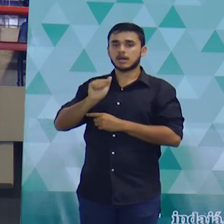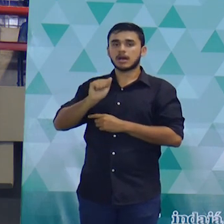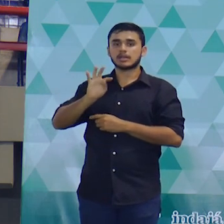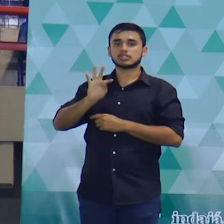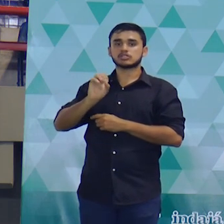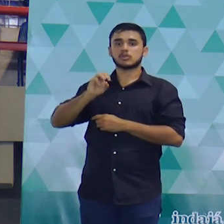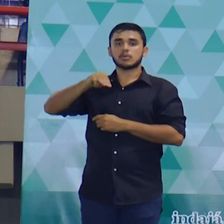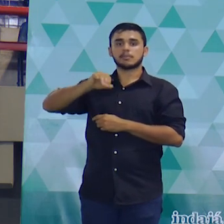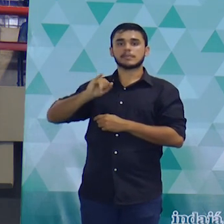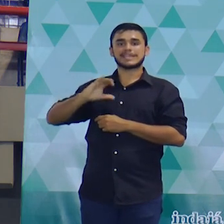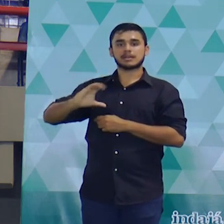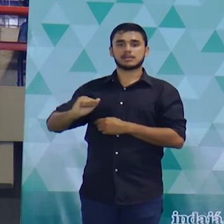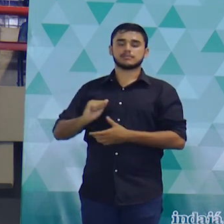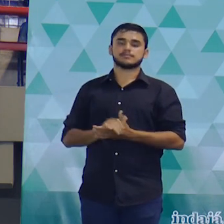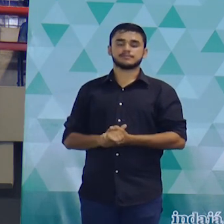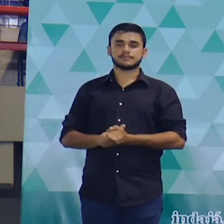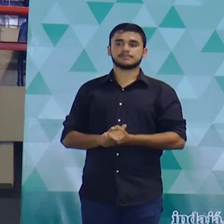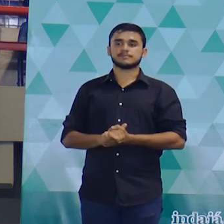dadas.